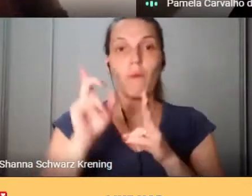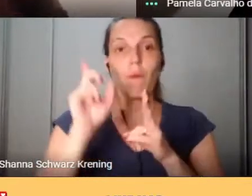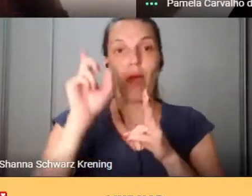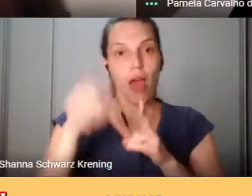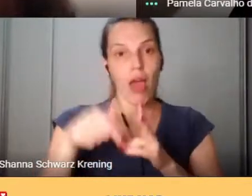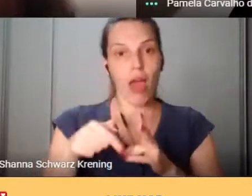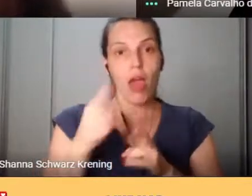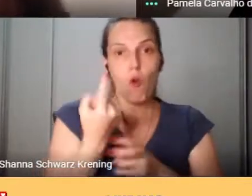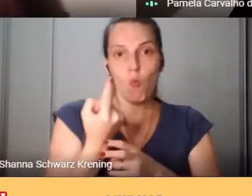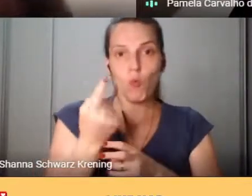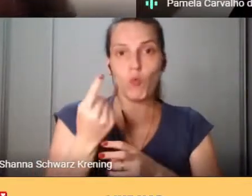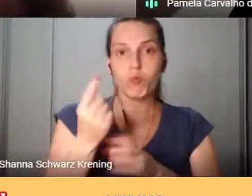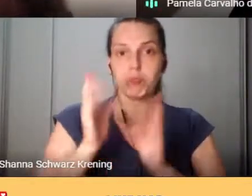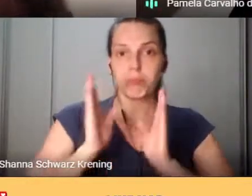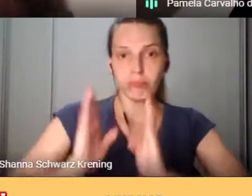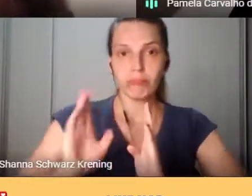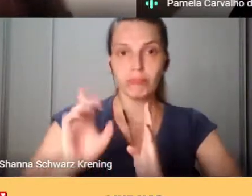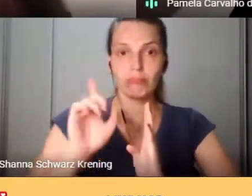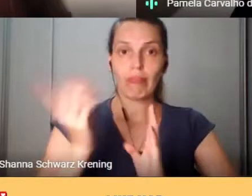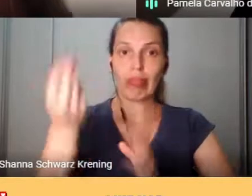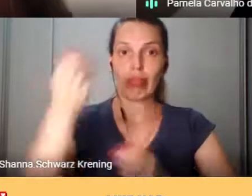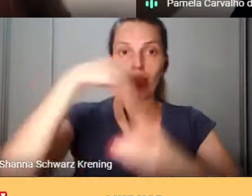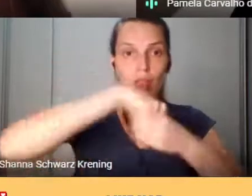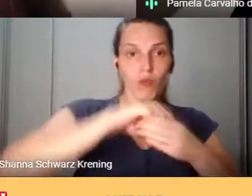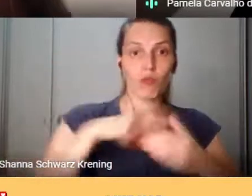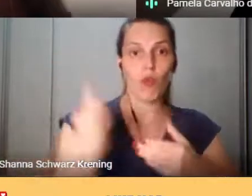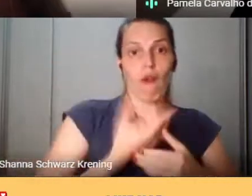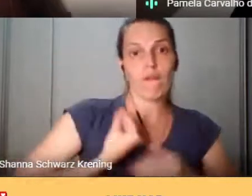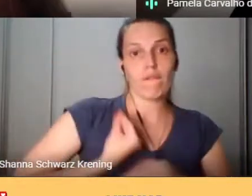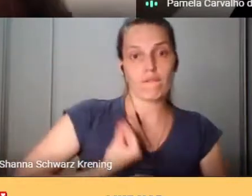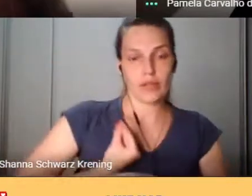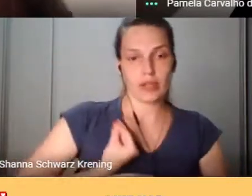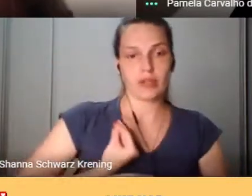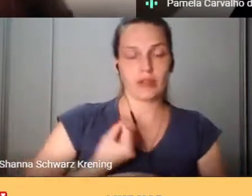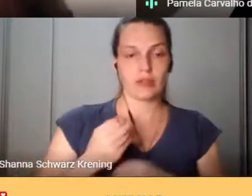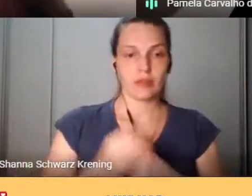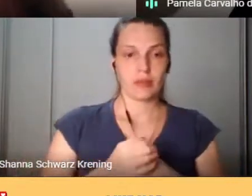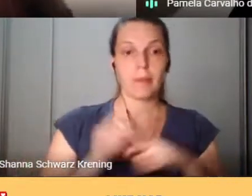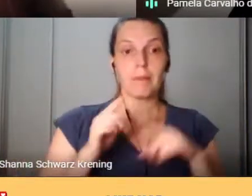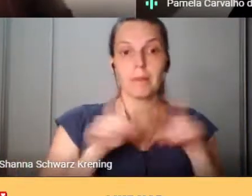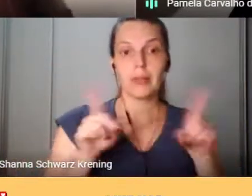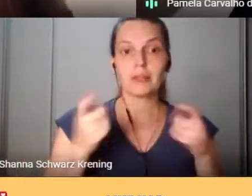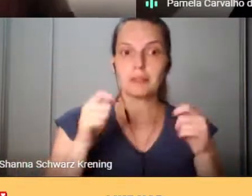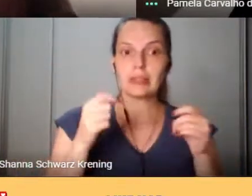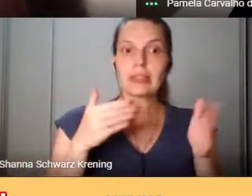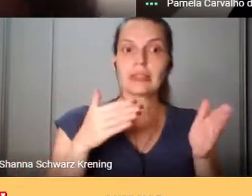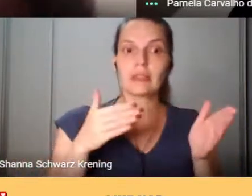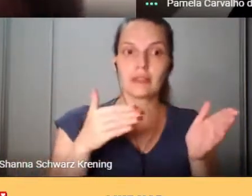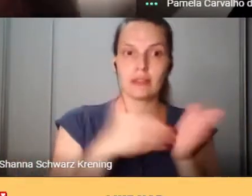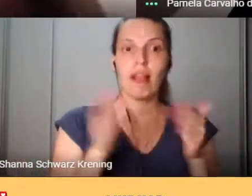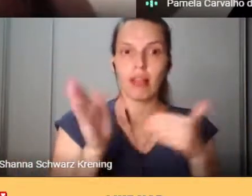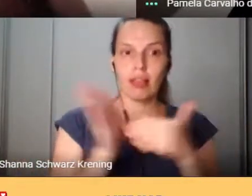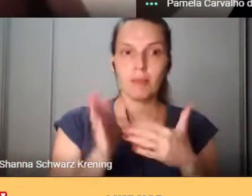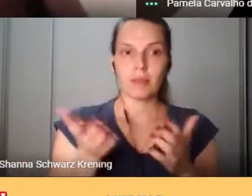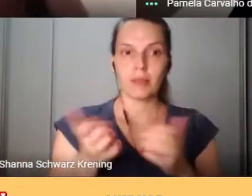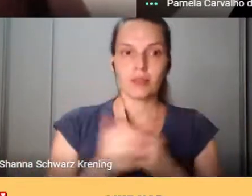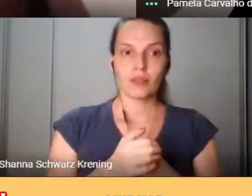realidade, também precisa ser limitada, né? Precisa ser. A gente também precisa ser Como a gente faz?